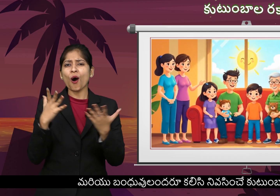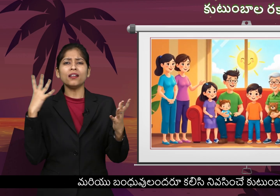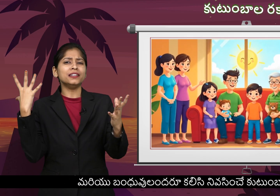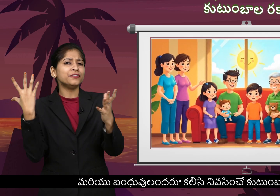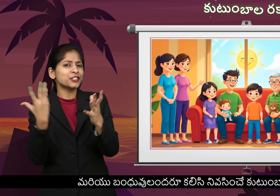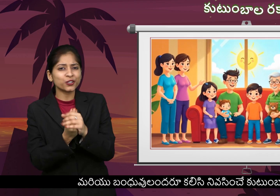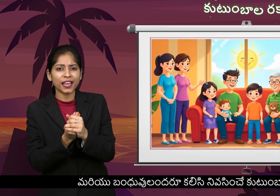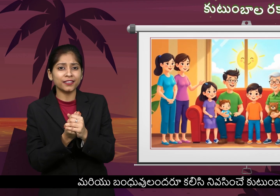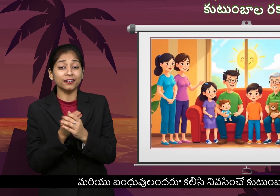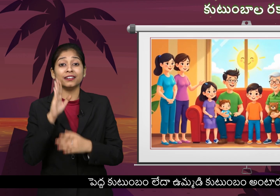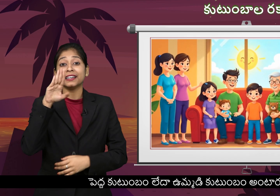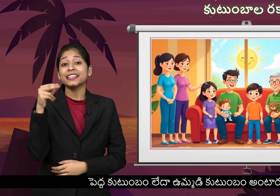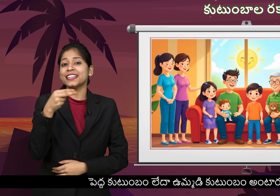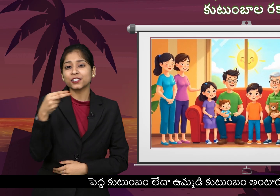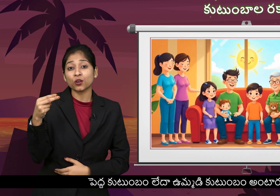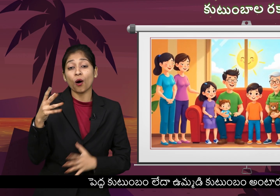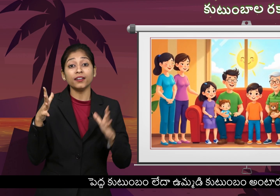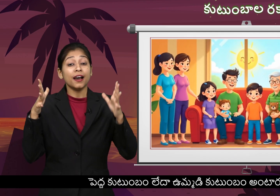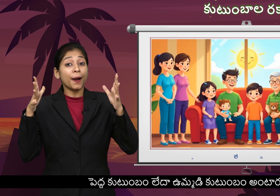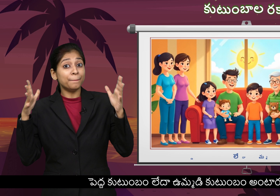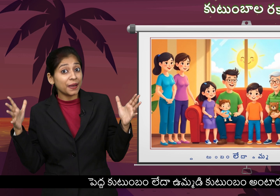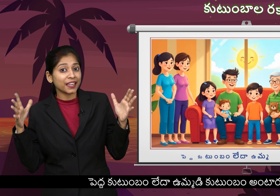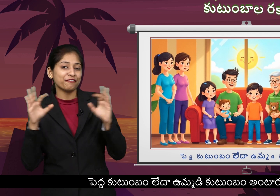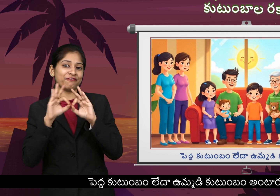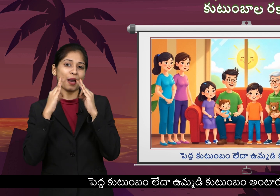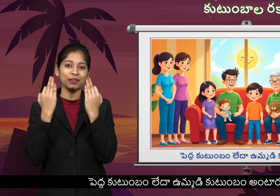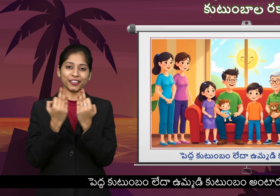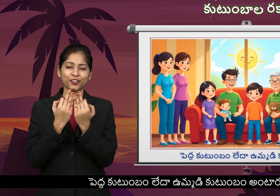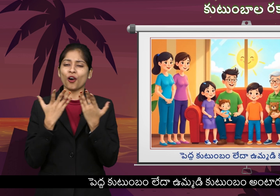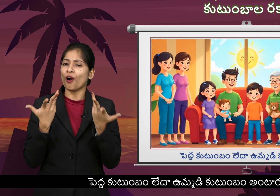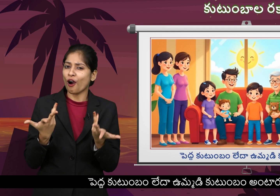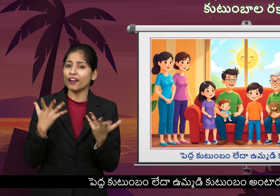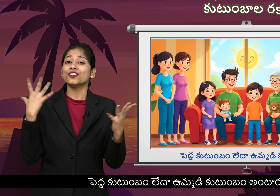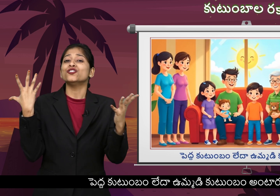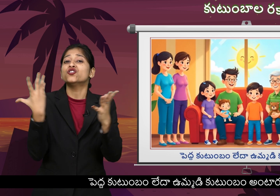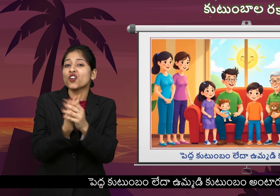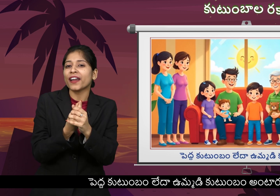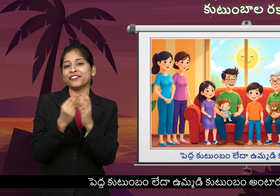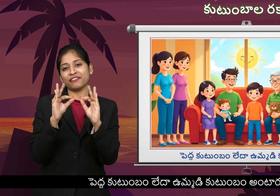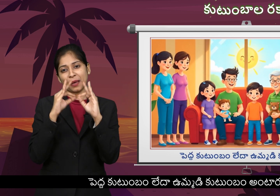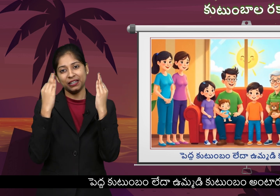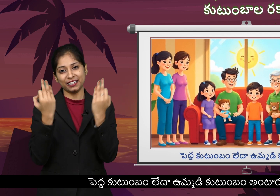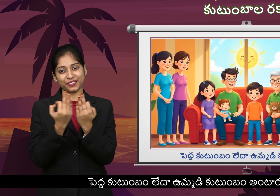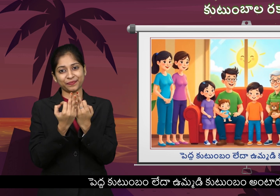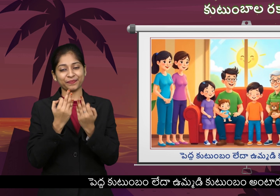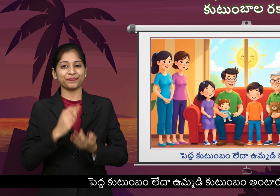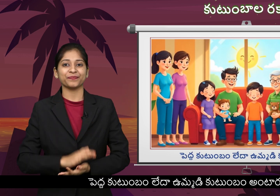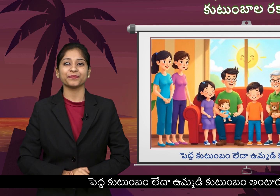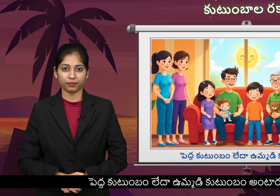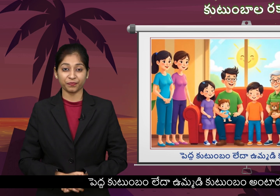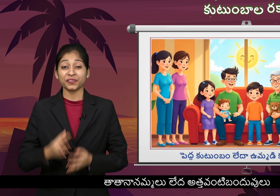మరియు బంధువులందరూ కలిసి నివసించే కుటుంబాన్ని పెద్ద కుటుంబం లేదా ఉమ్మడి కుటుంబం